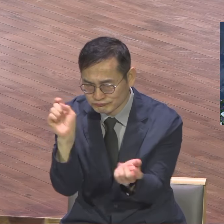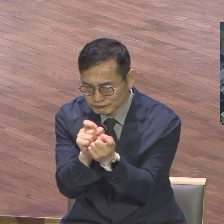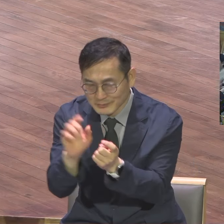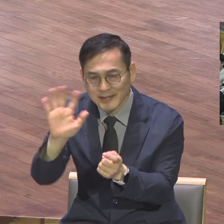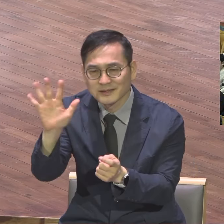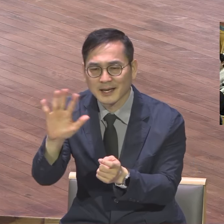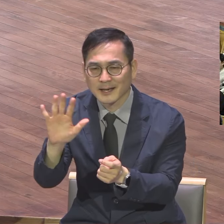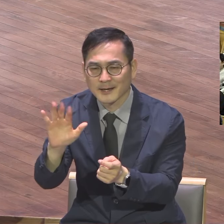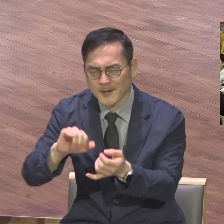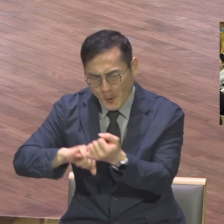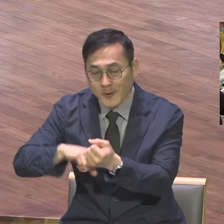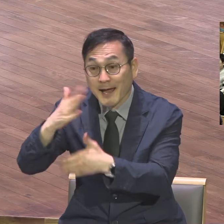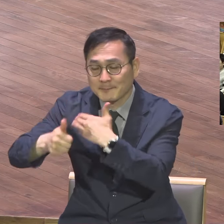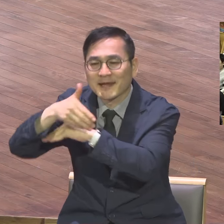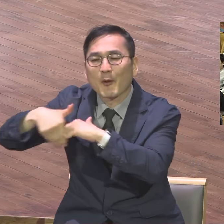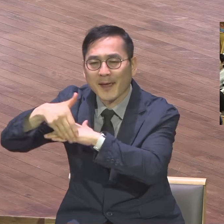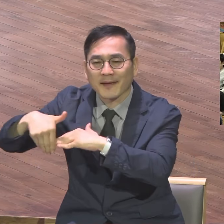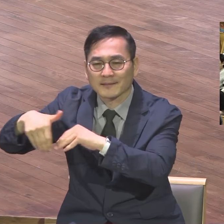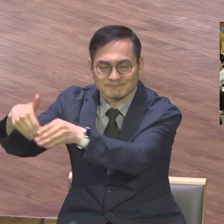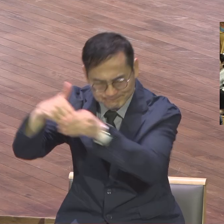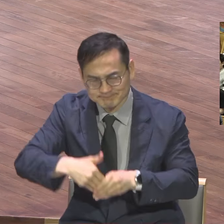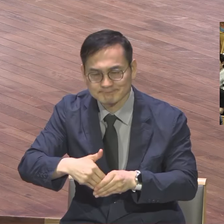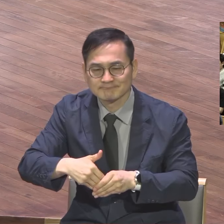필연이다. 필연이란